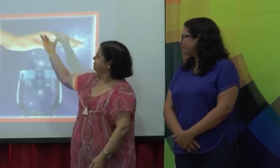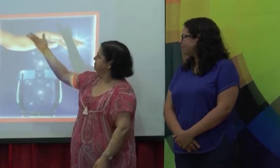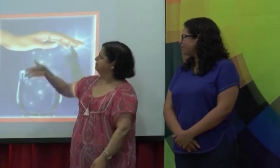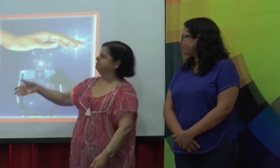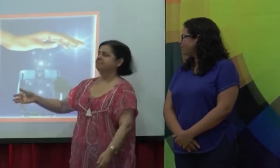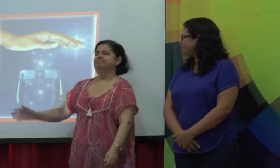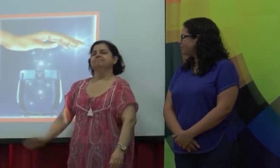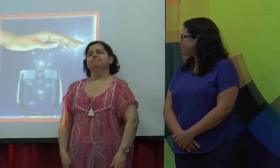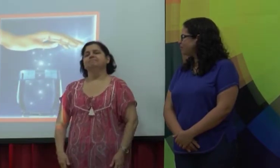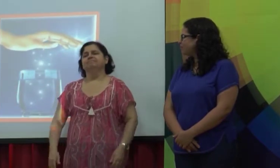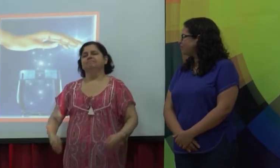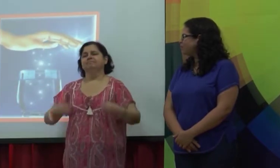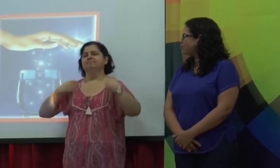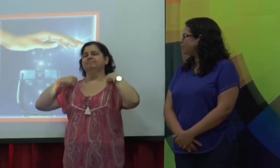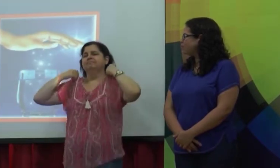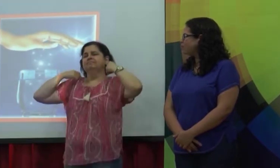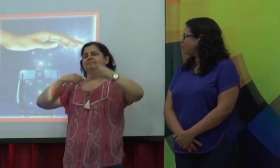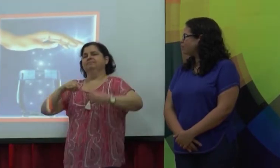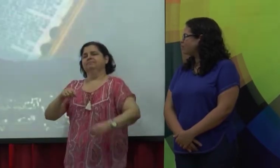né?